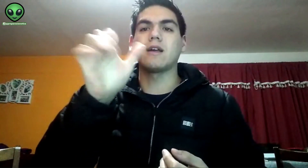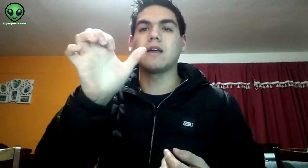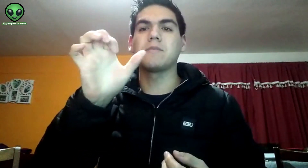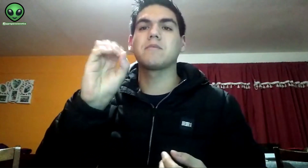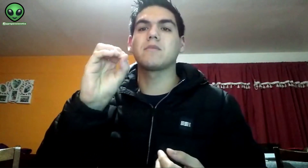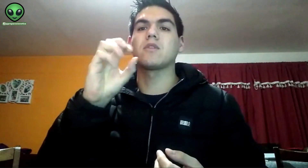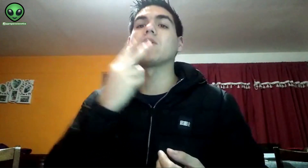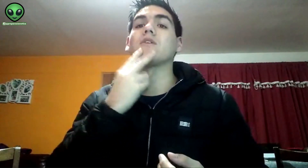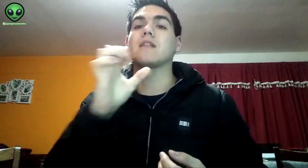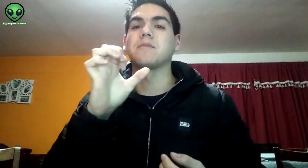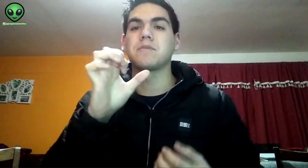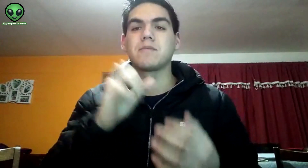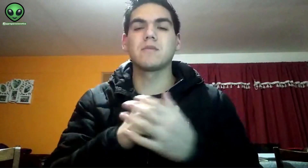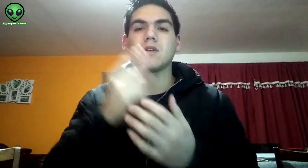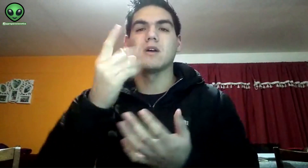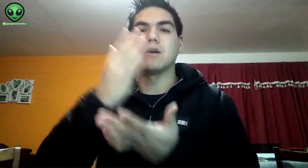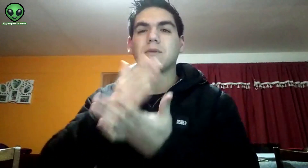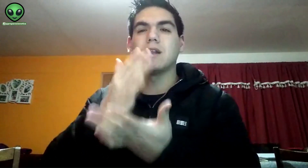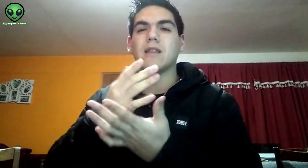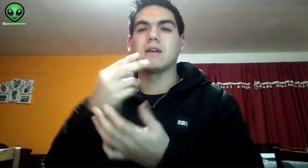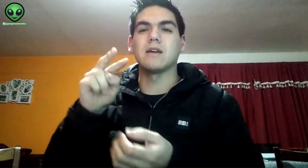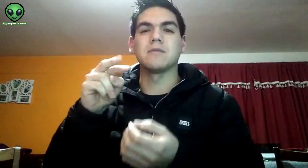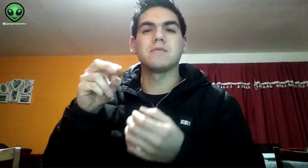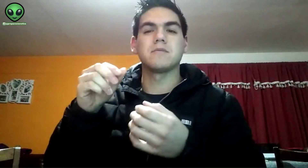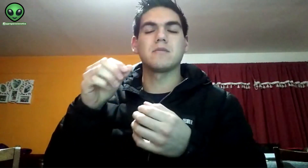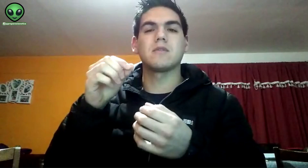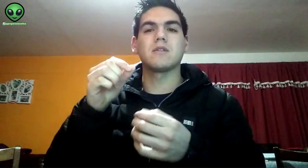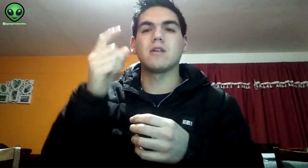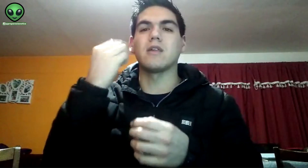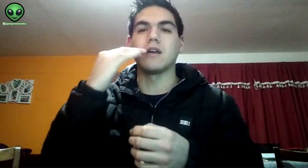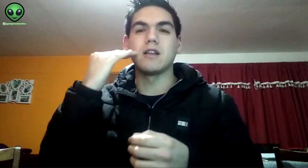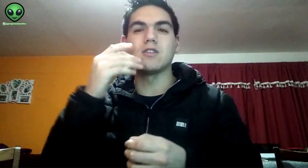Jorge Orte, en la escuela de niños